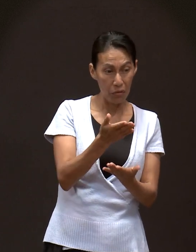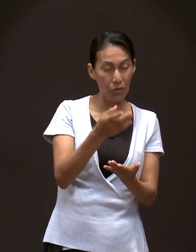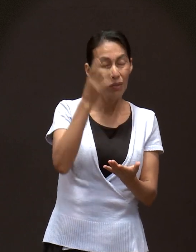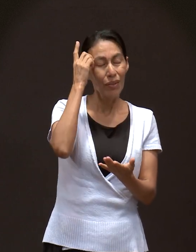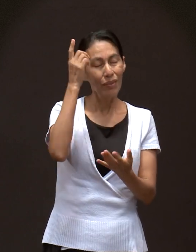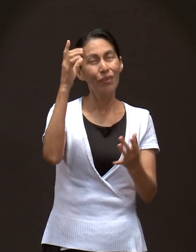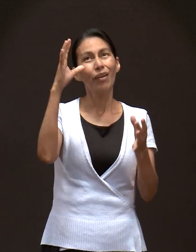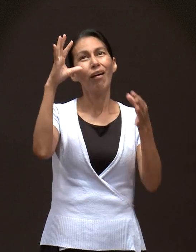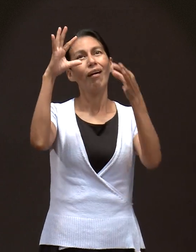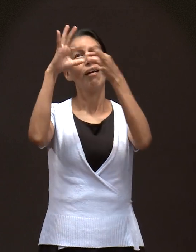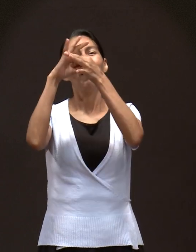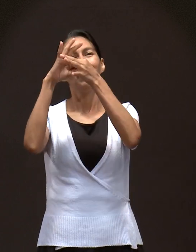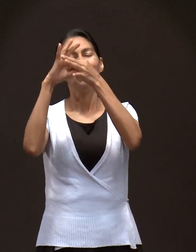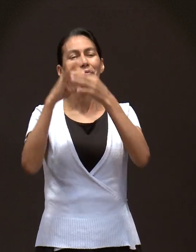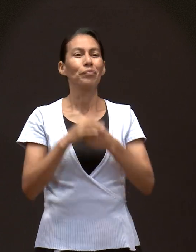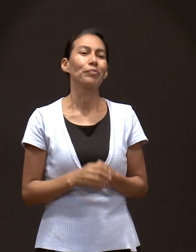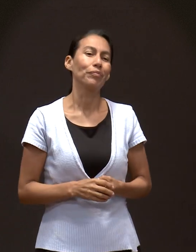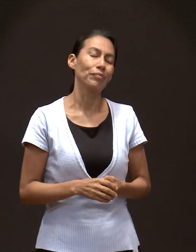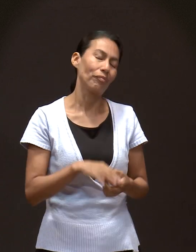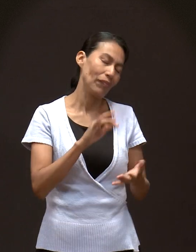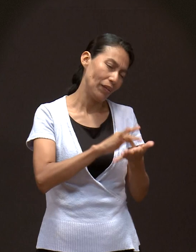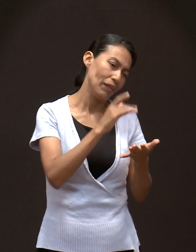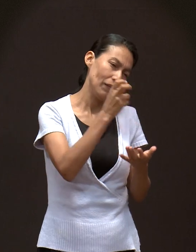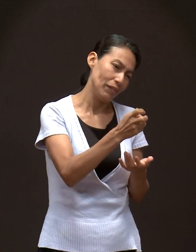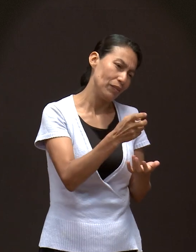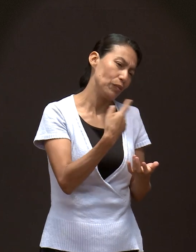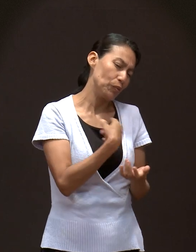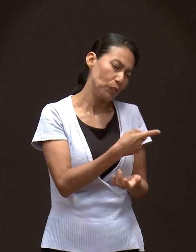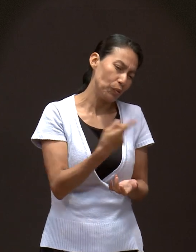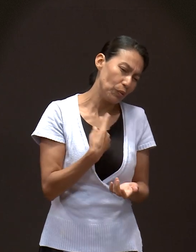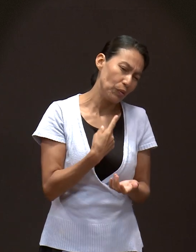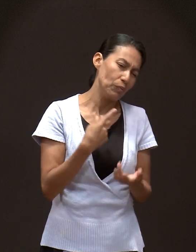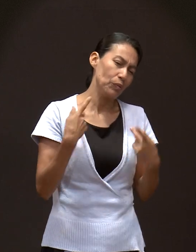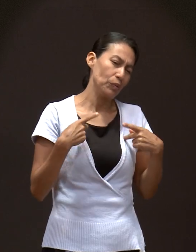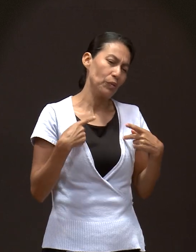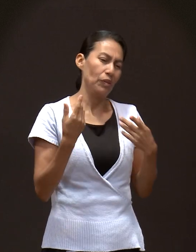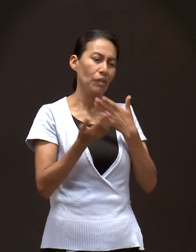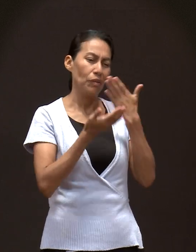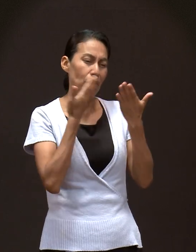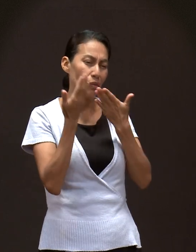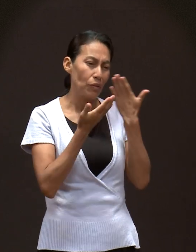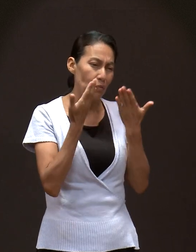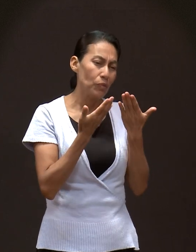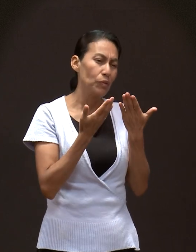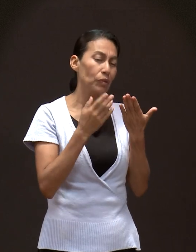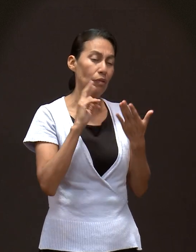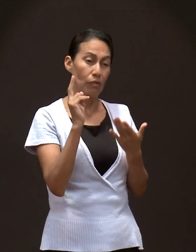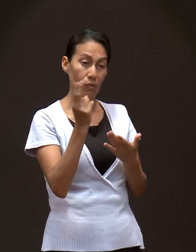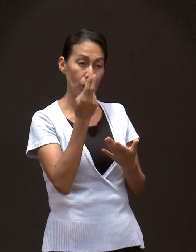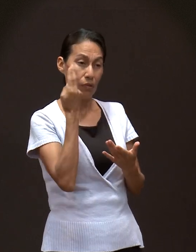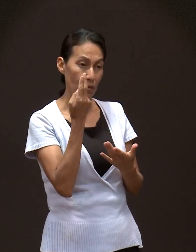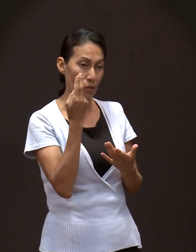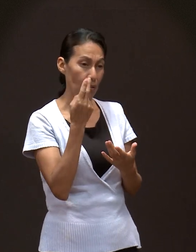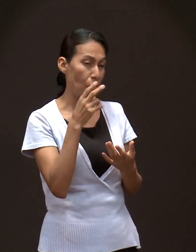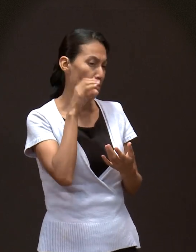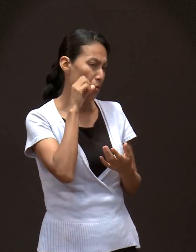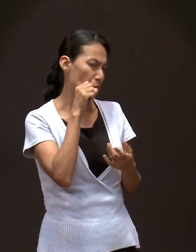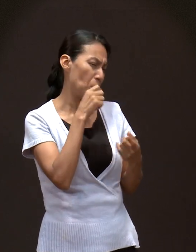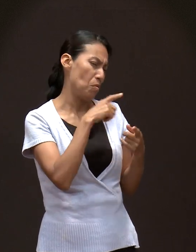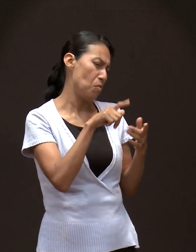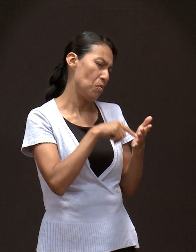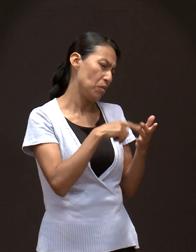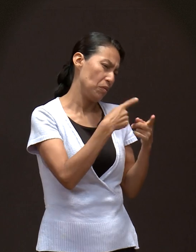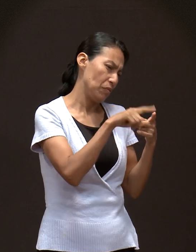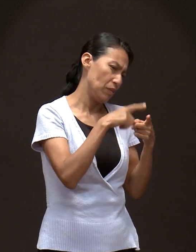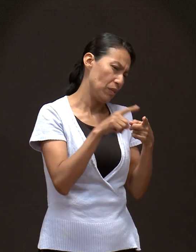de Dios, ellas van a poder conocer a Dios. Y a través de eso, los estudiantes universitarios en Montemorelos, en cualquier universidad del